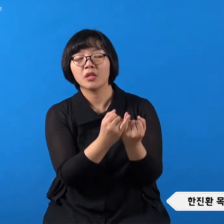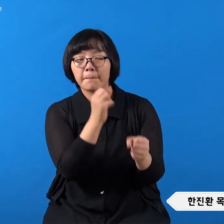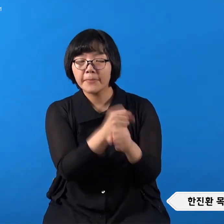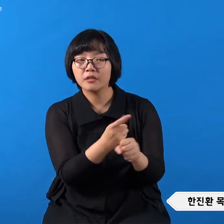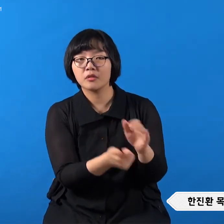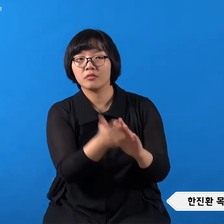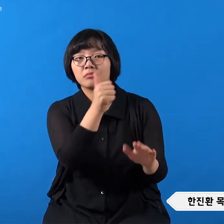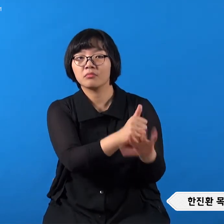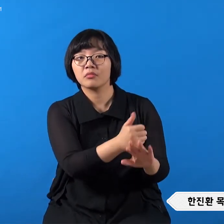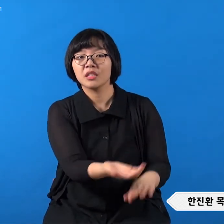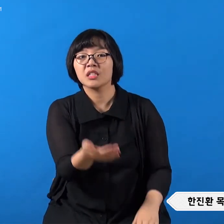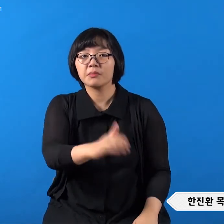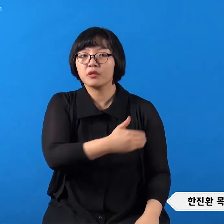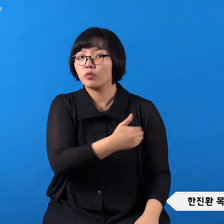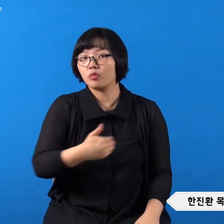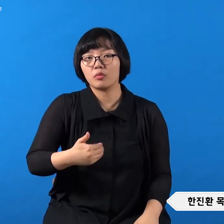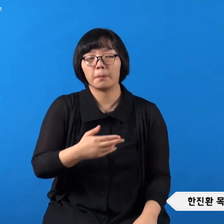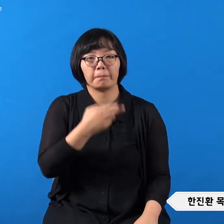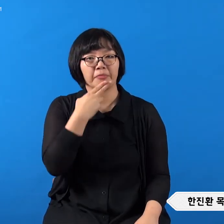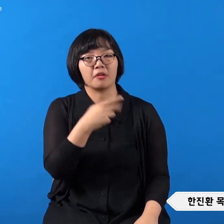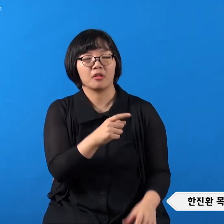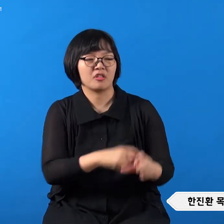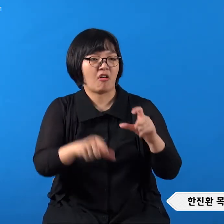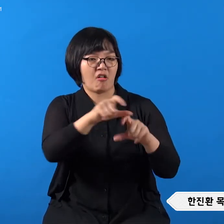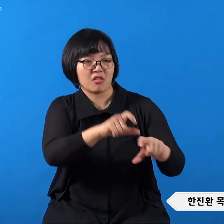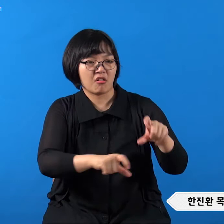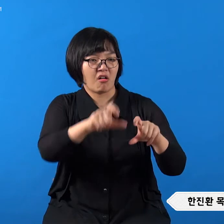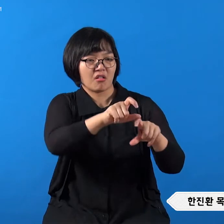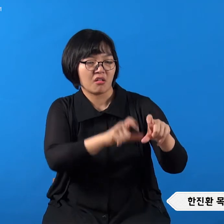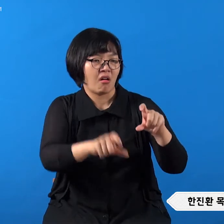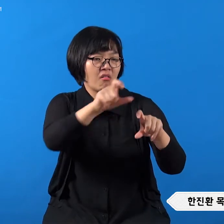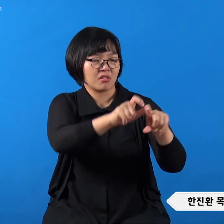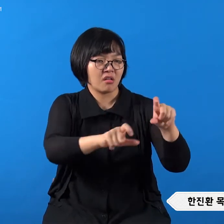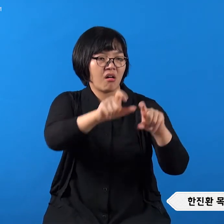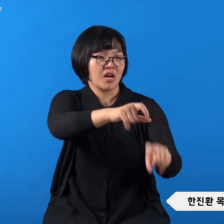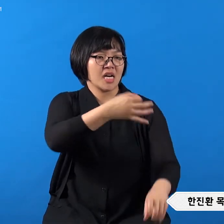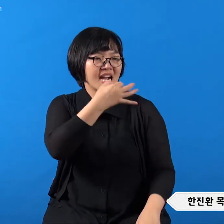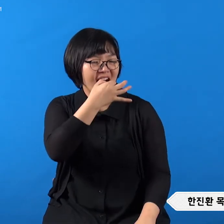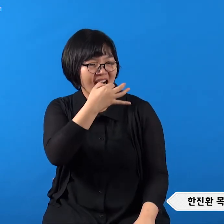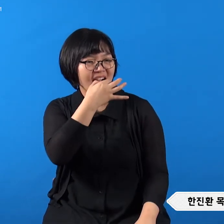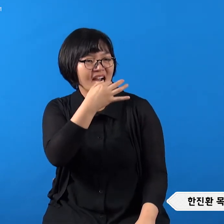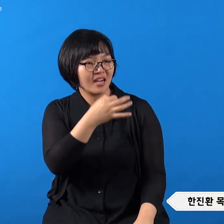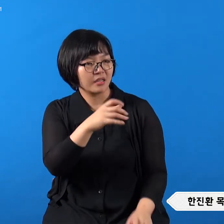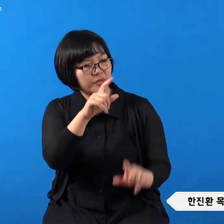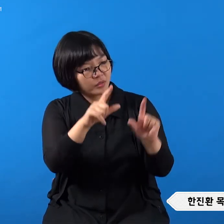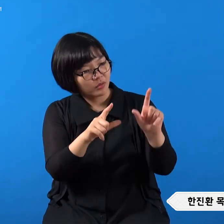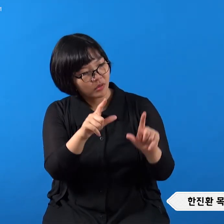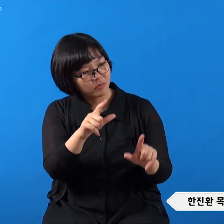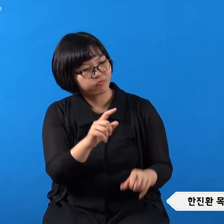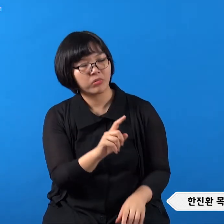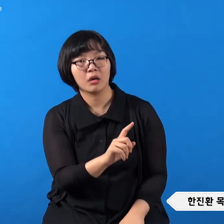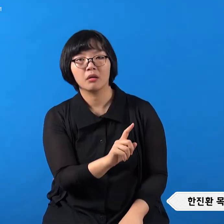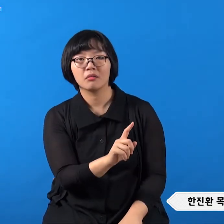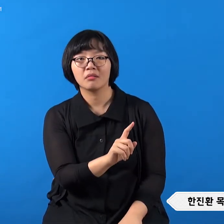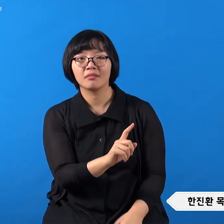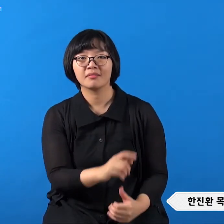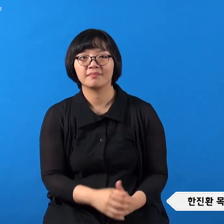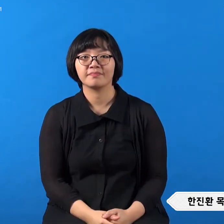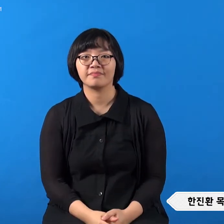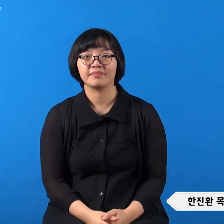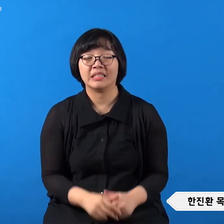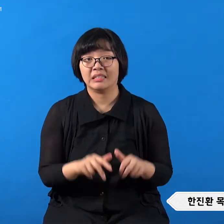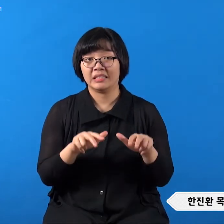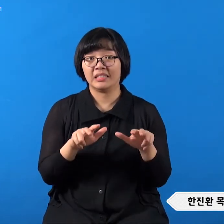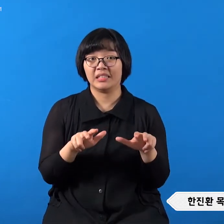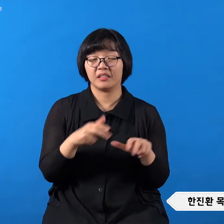했는데도 그런데도 만족하지 못하고 더 큰 성공을 향해서 자기를 끊임없이 채찍질해야 됩니다. 내가 이룬